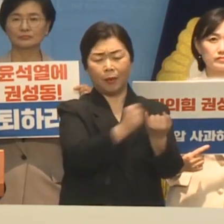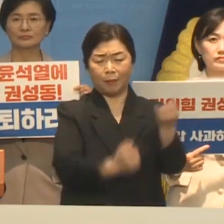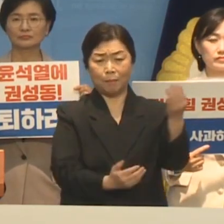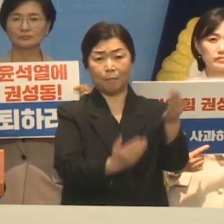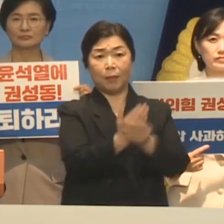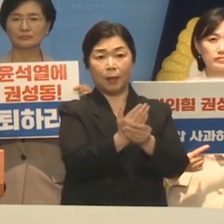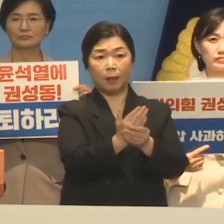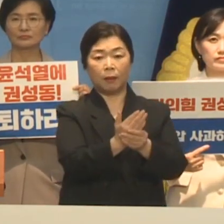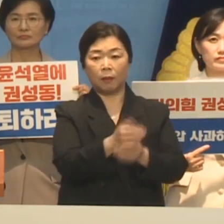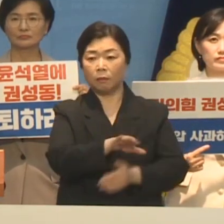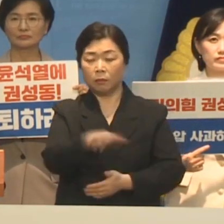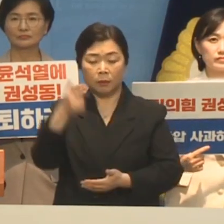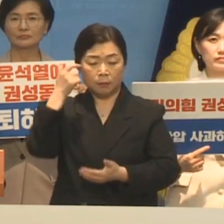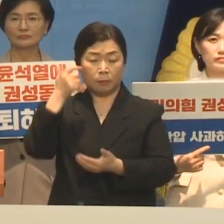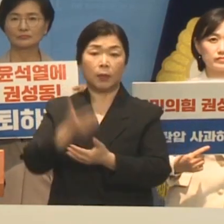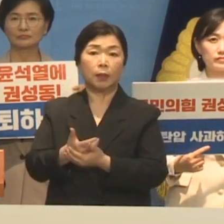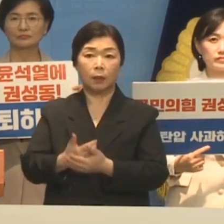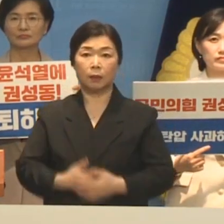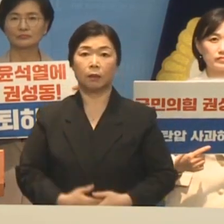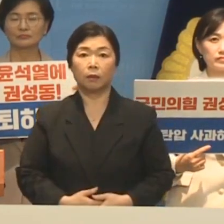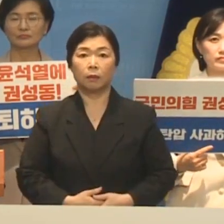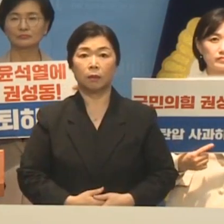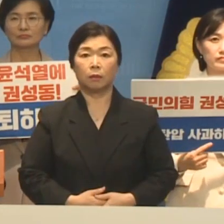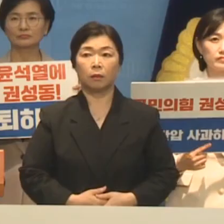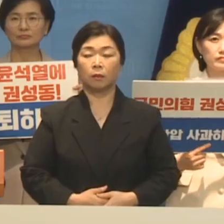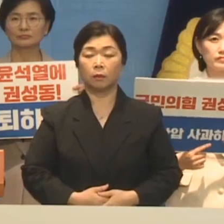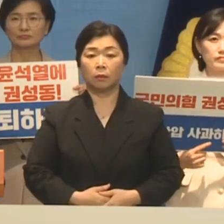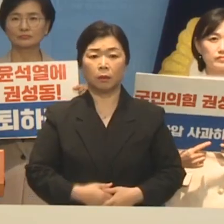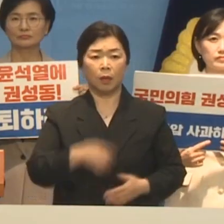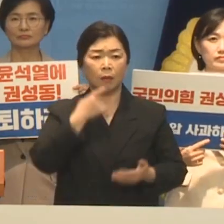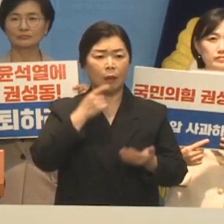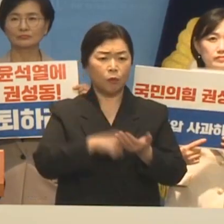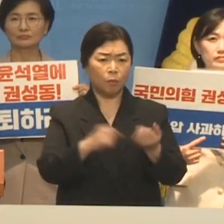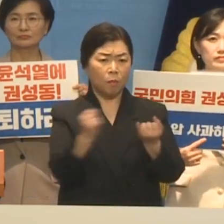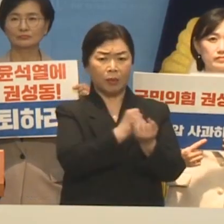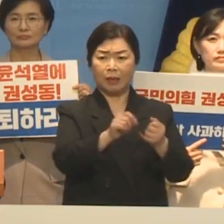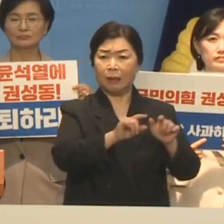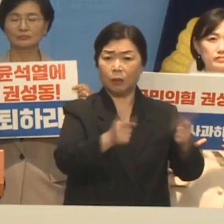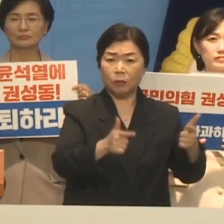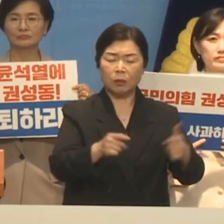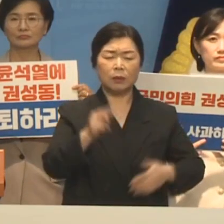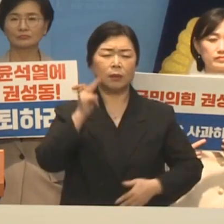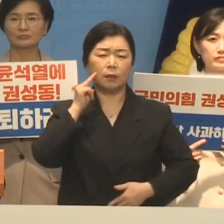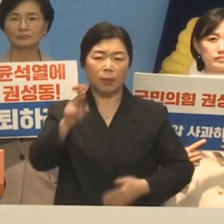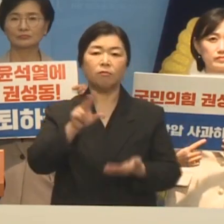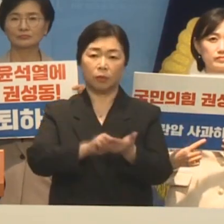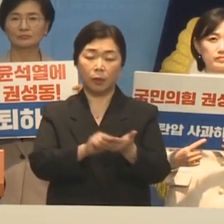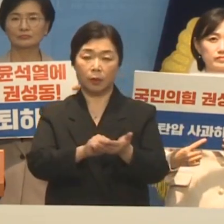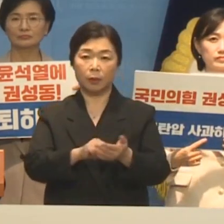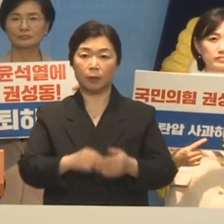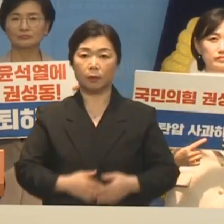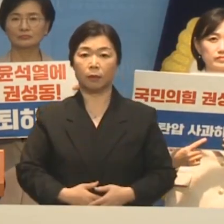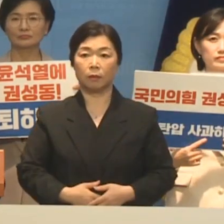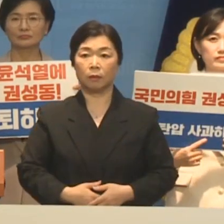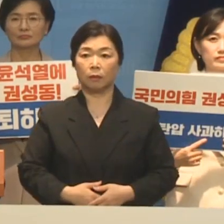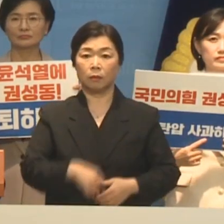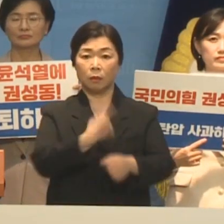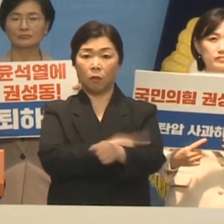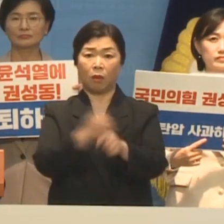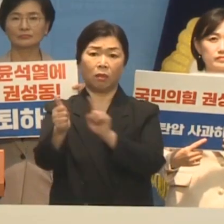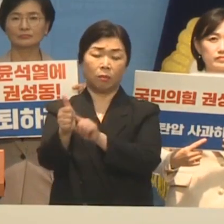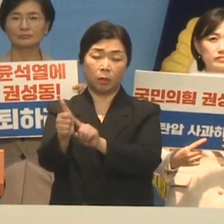수 없습니다. 이 사건은 단순 폭행 사건 이상의 심각한 사안입니다. 권